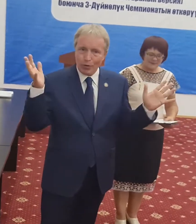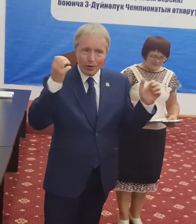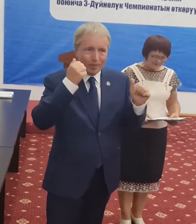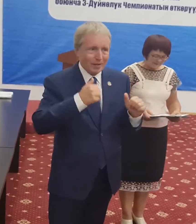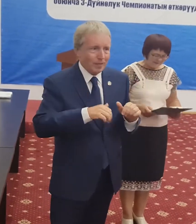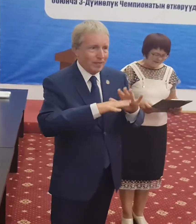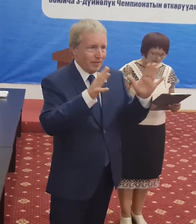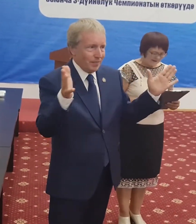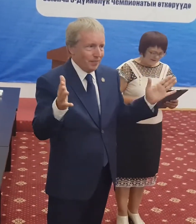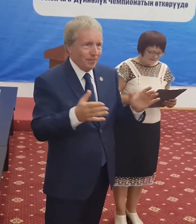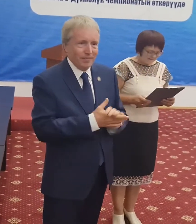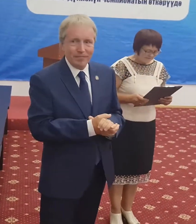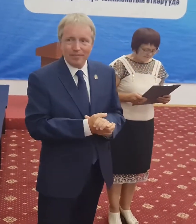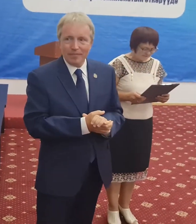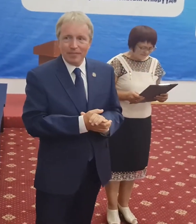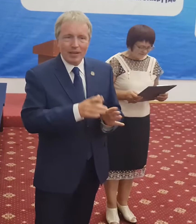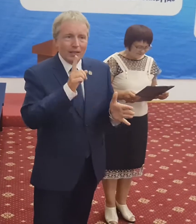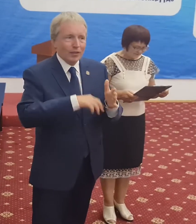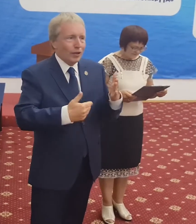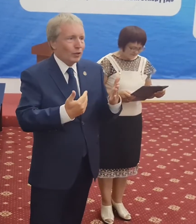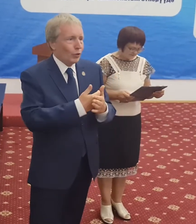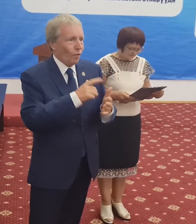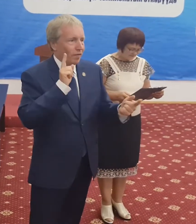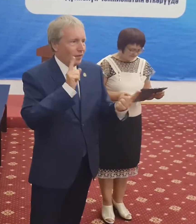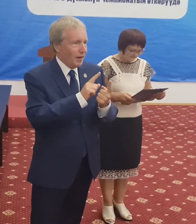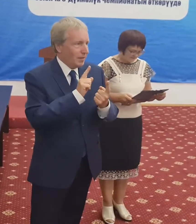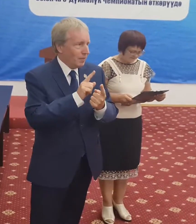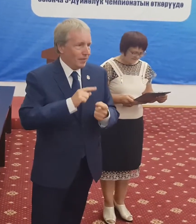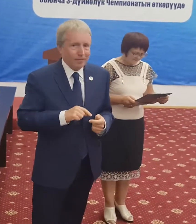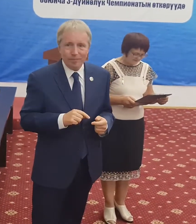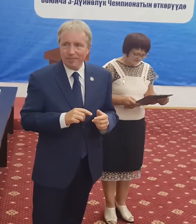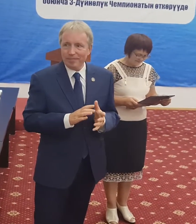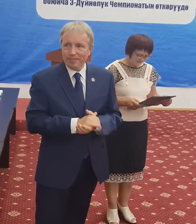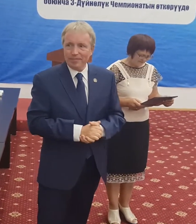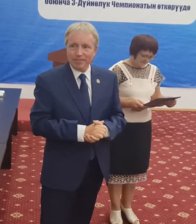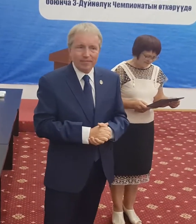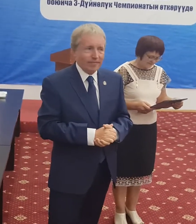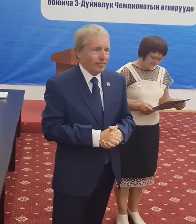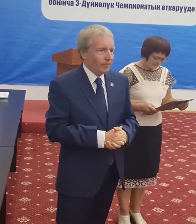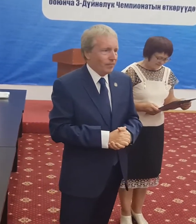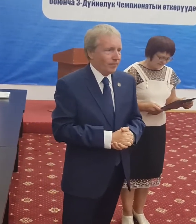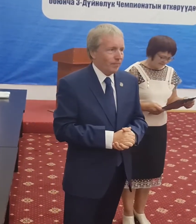Большое спасибо, Ксим. Надеемся на новые встречи.